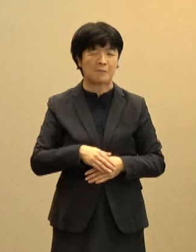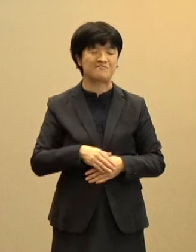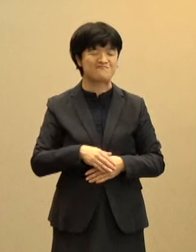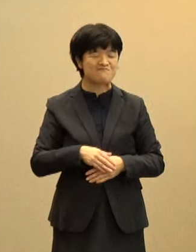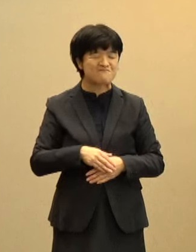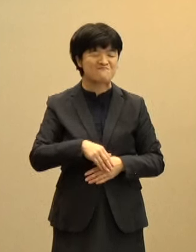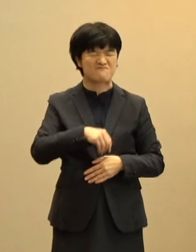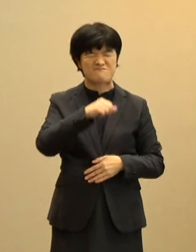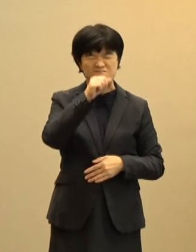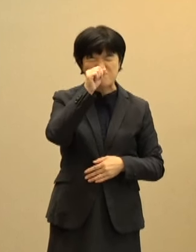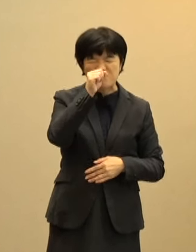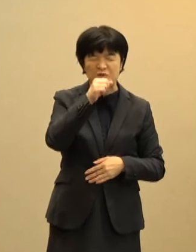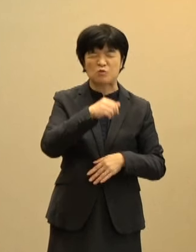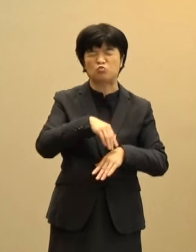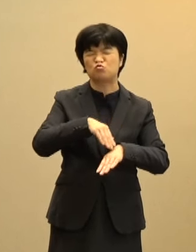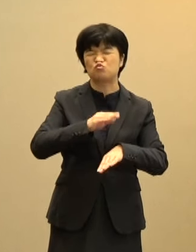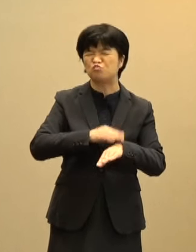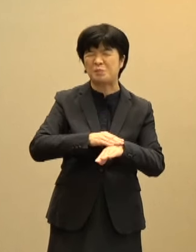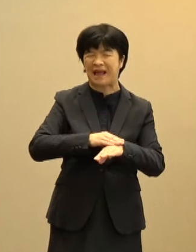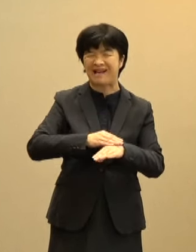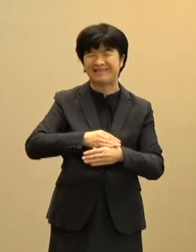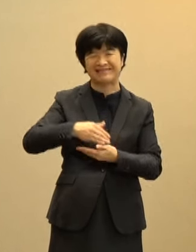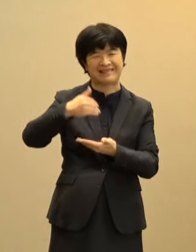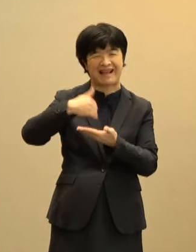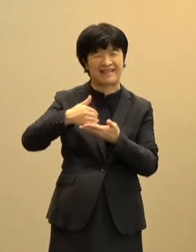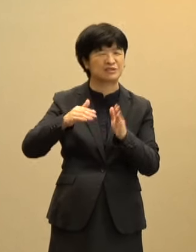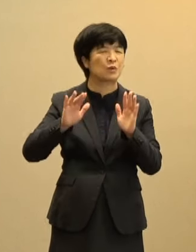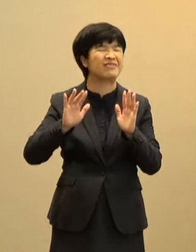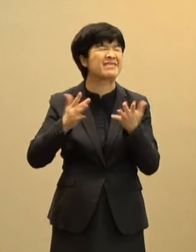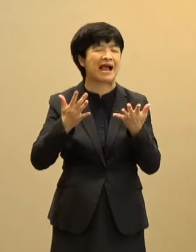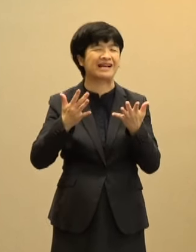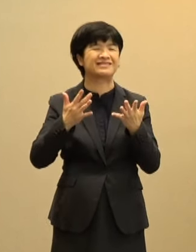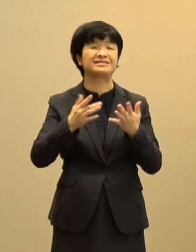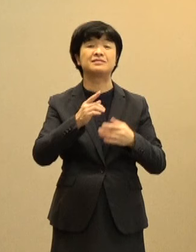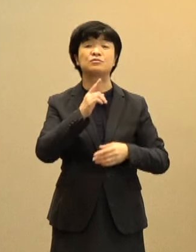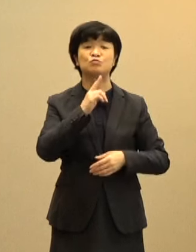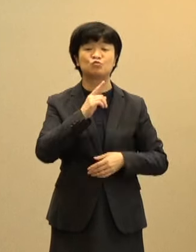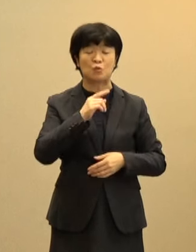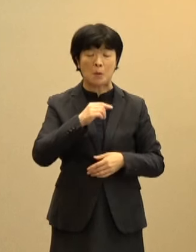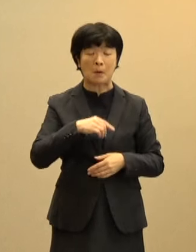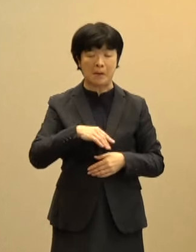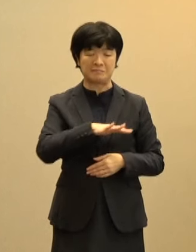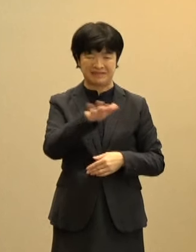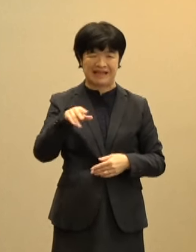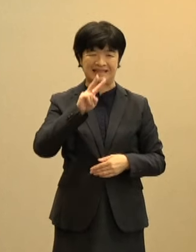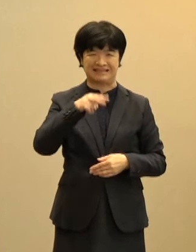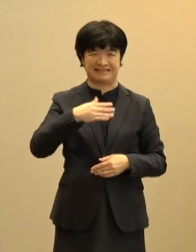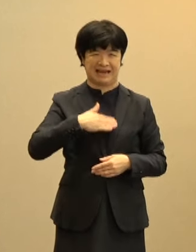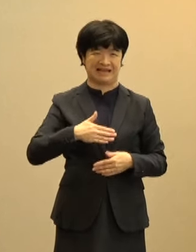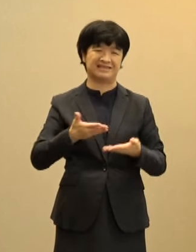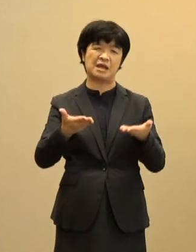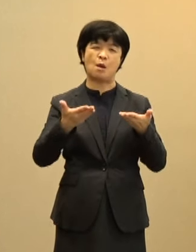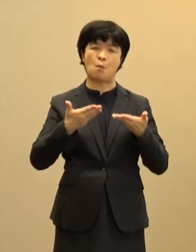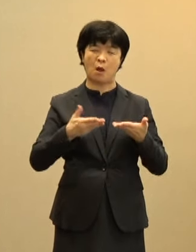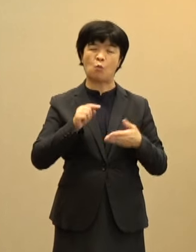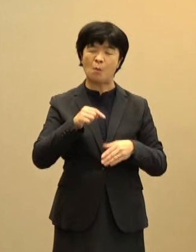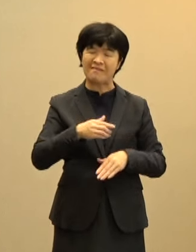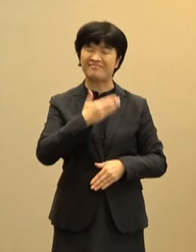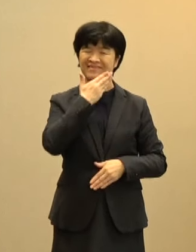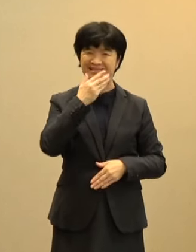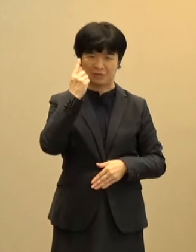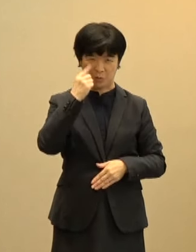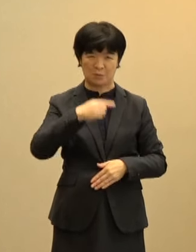ないということをですね、やはり多くの方々に根本的にまあ理解をしていただくということがまあ大事かなというふうに